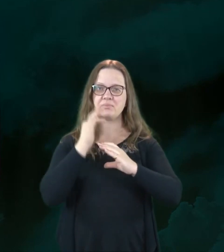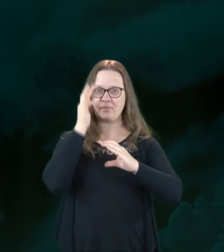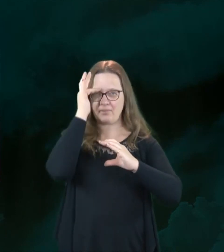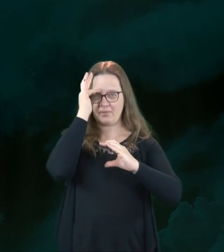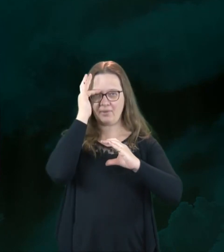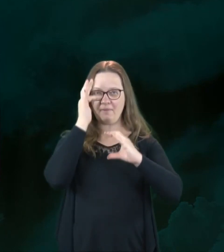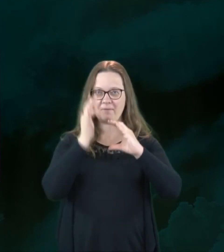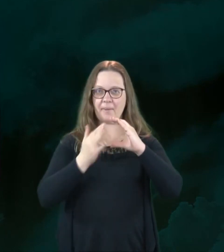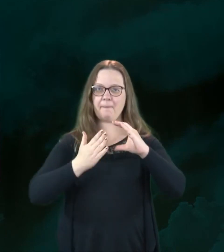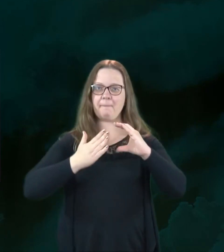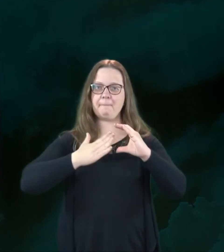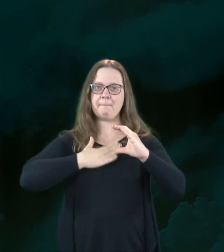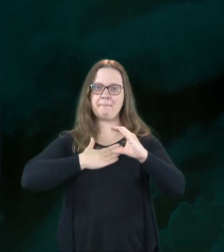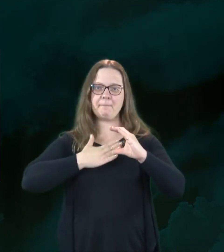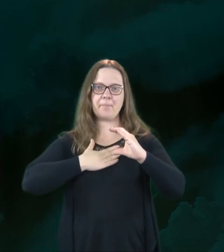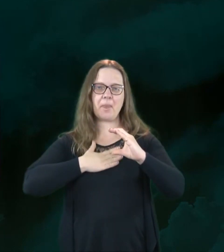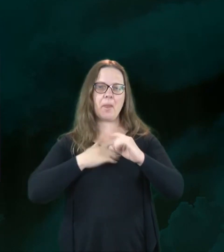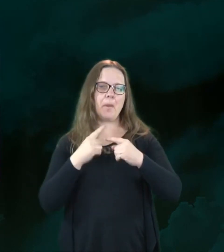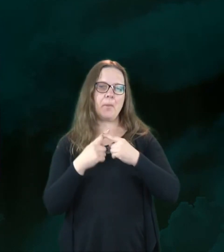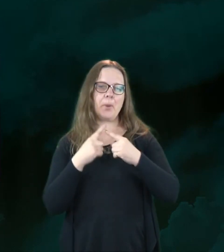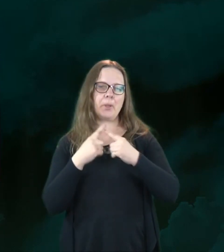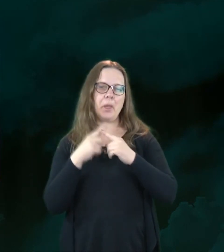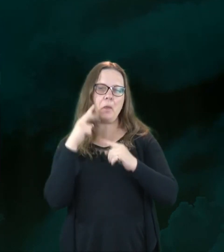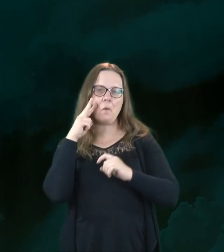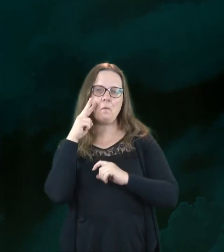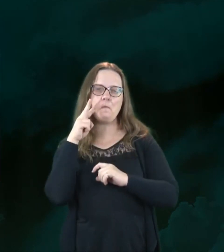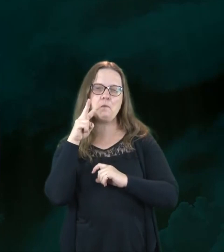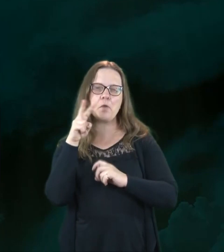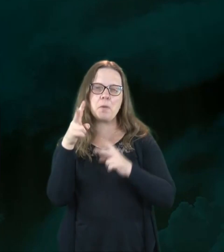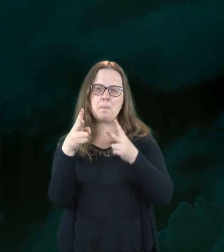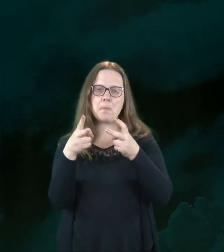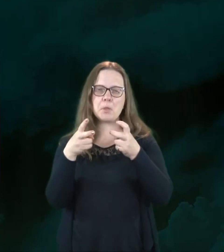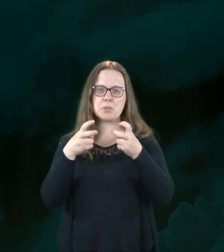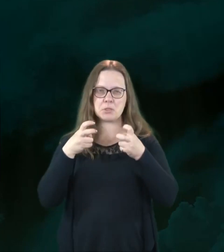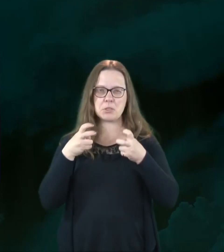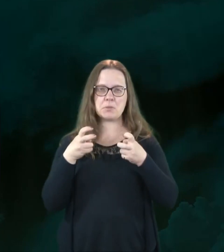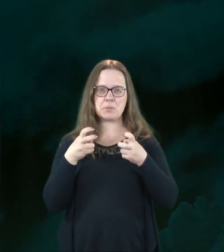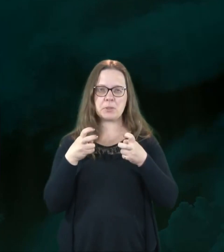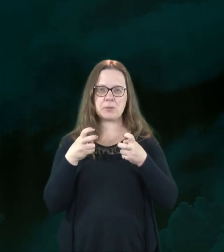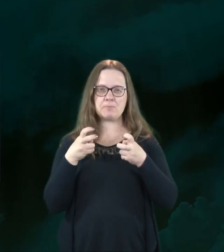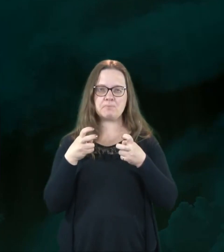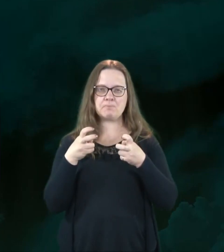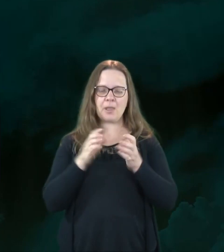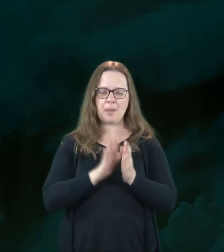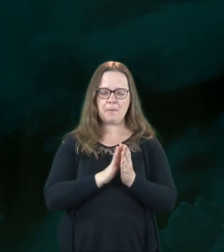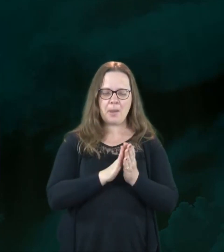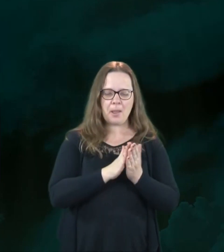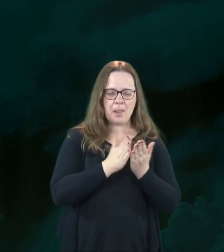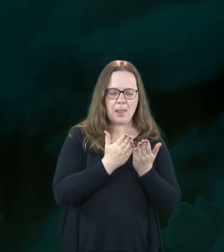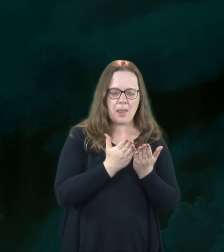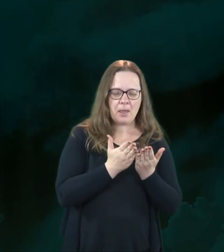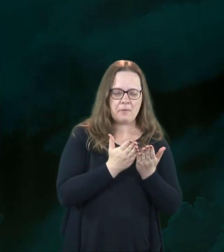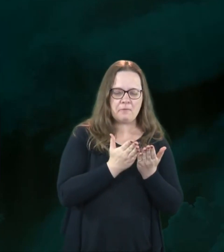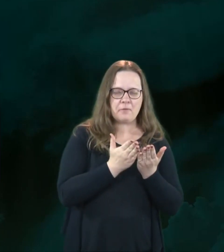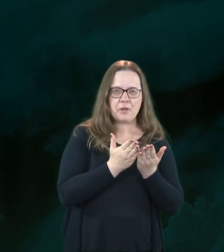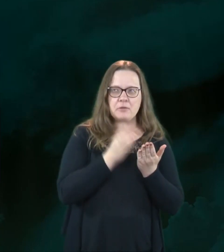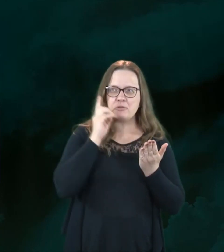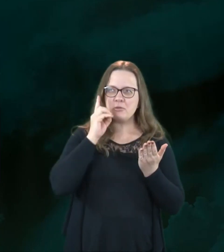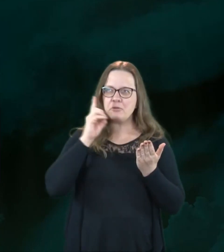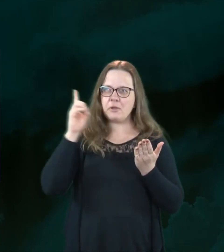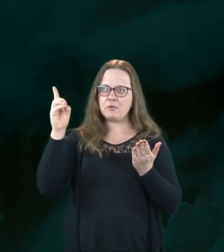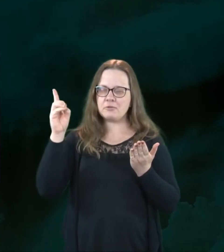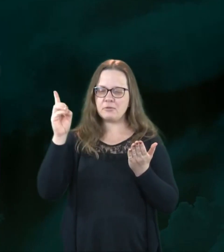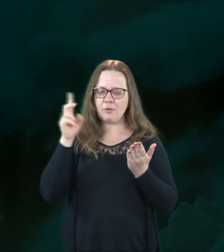A fé vem pelo ouvir, e ouvir a palavra de Cristo. Então,